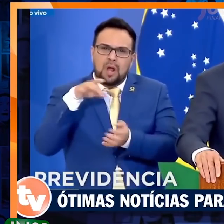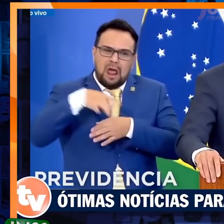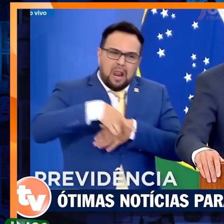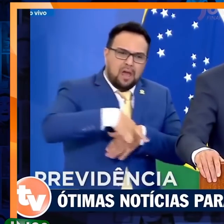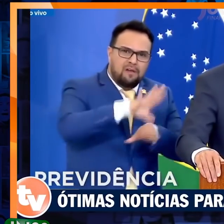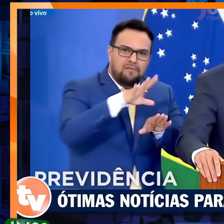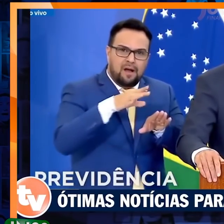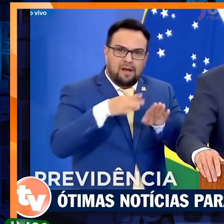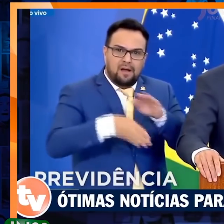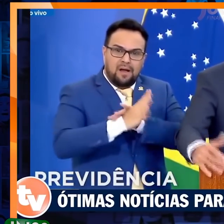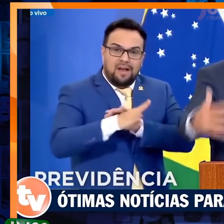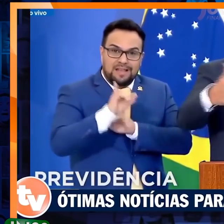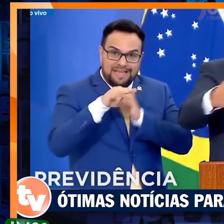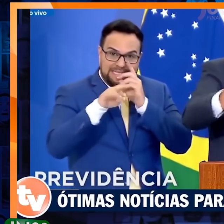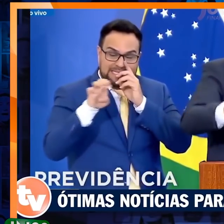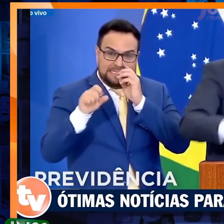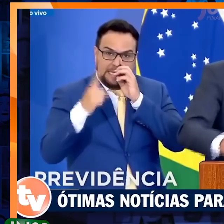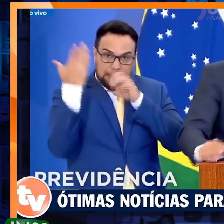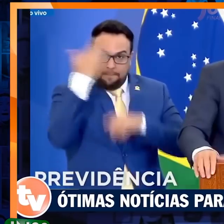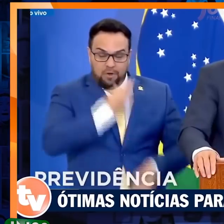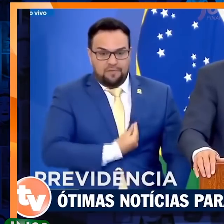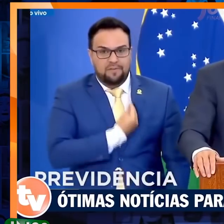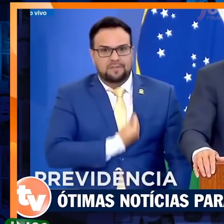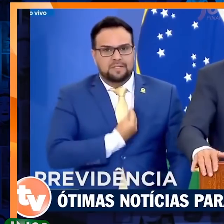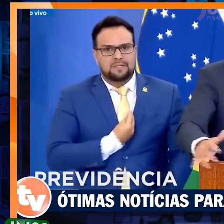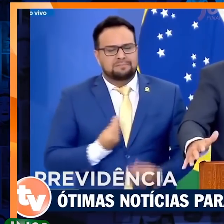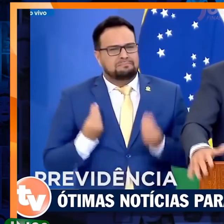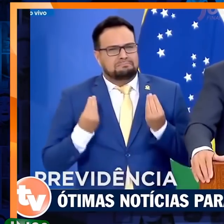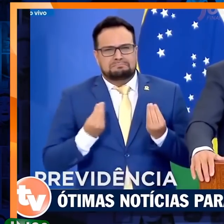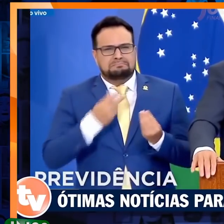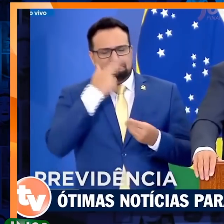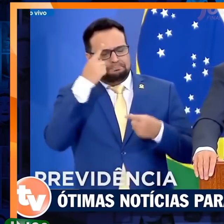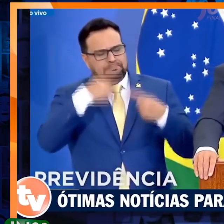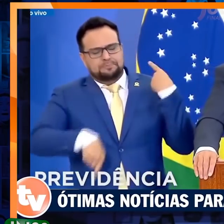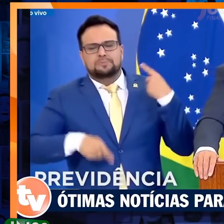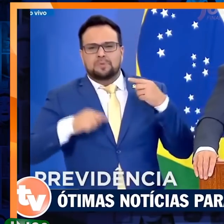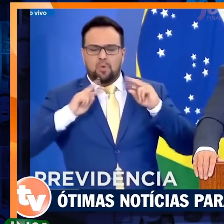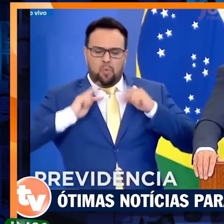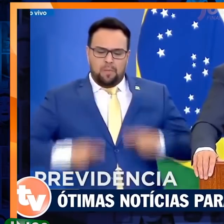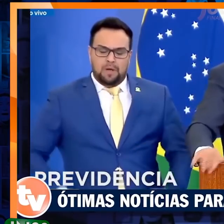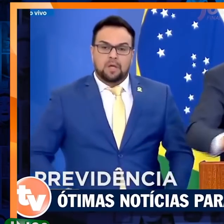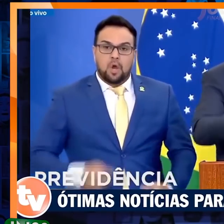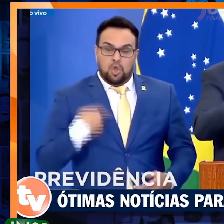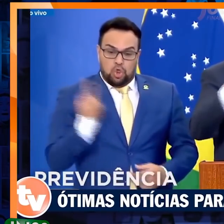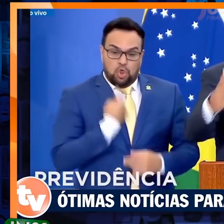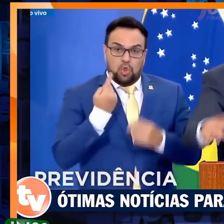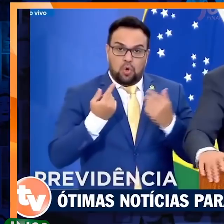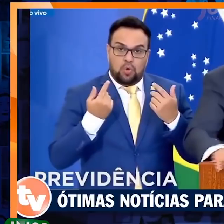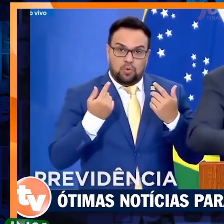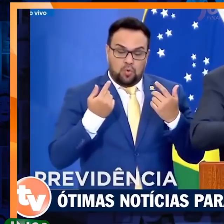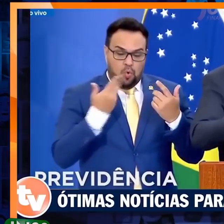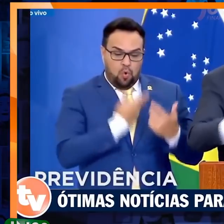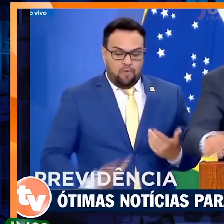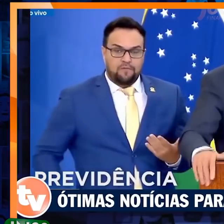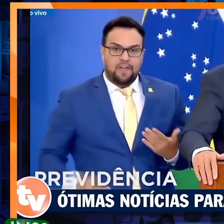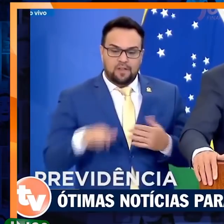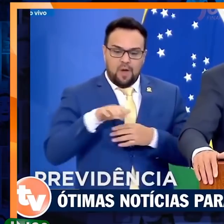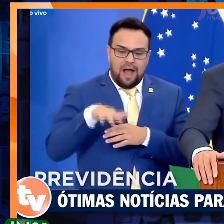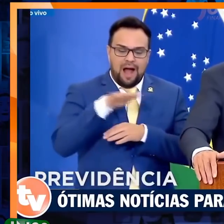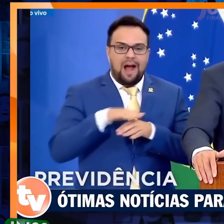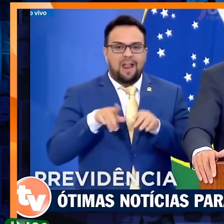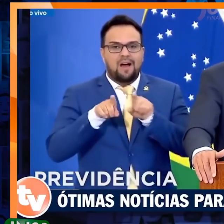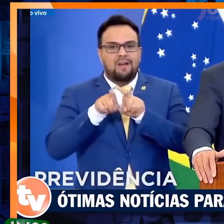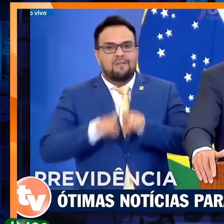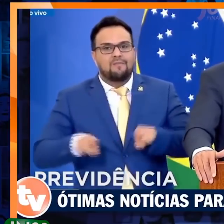desumanidade com que esse governo já tem e já fez em especial no campo aí da informática da digitação